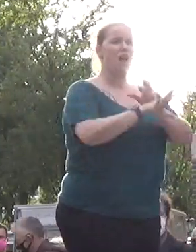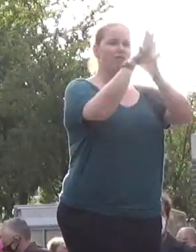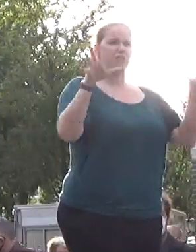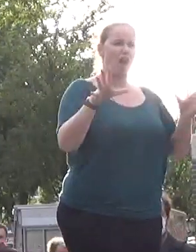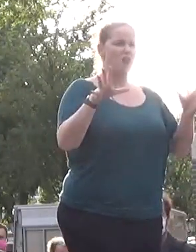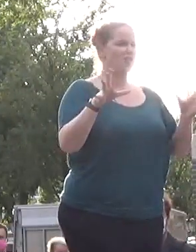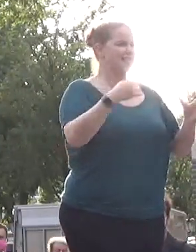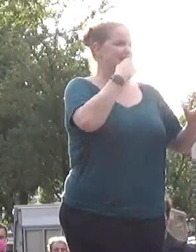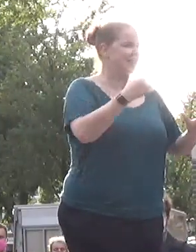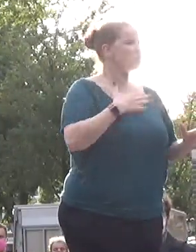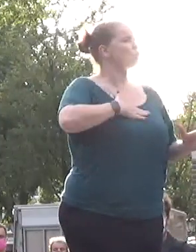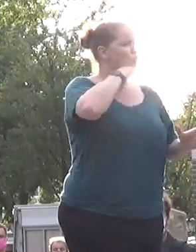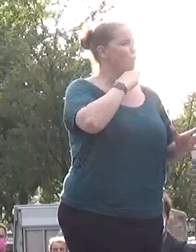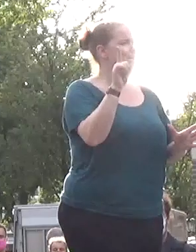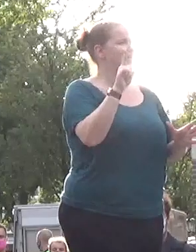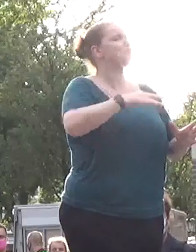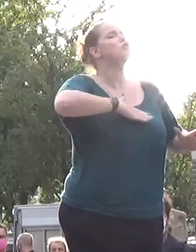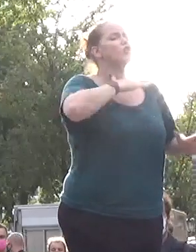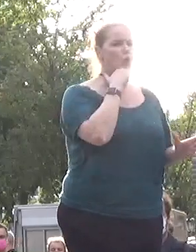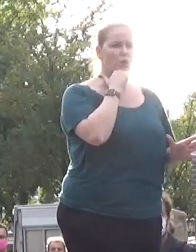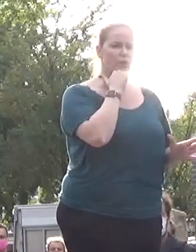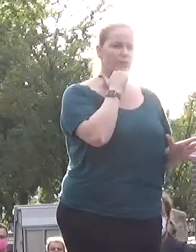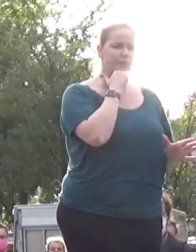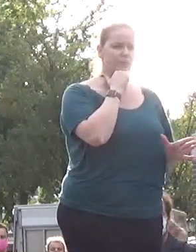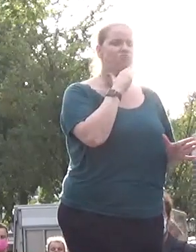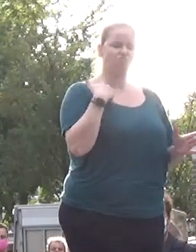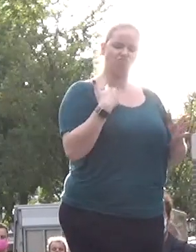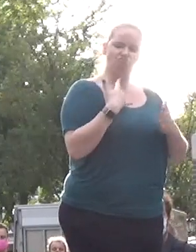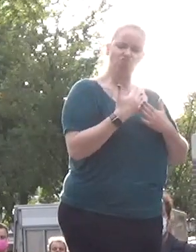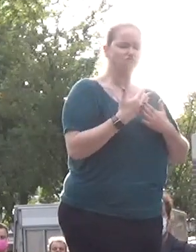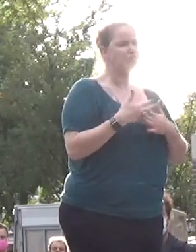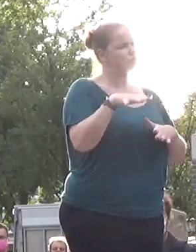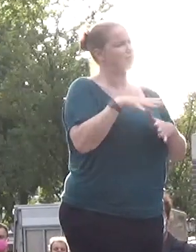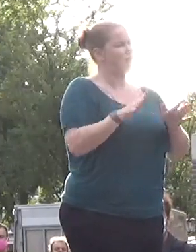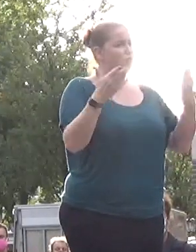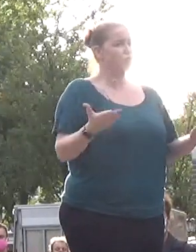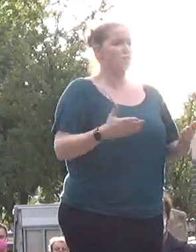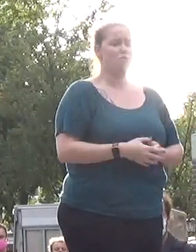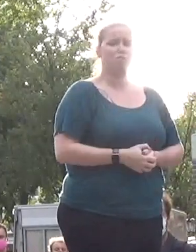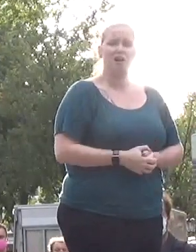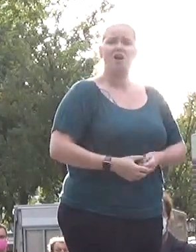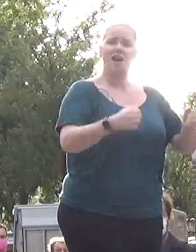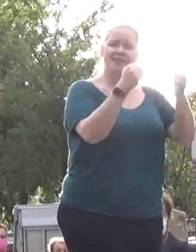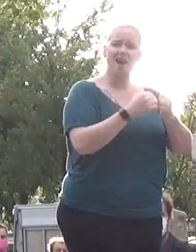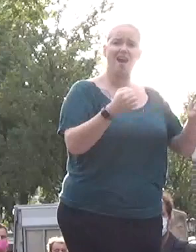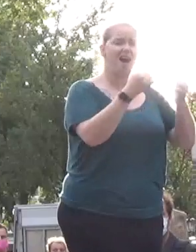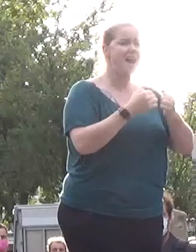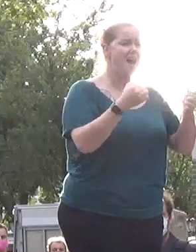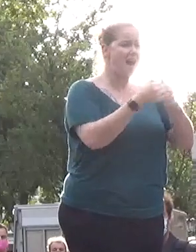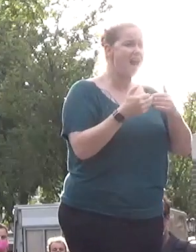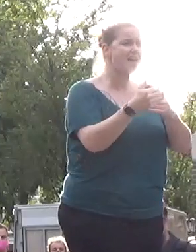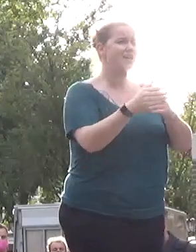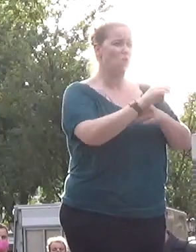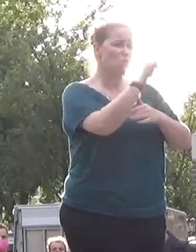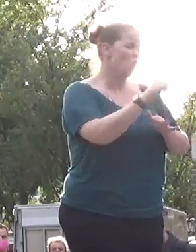te zeggen. Genoeg is genoeg. En dat was natuurlijk al een poosje het geval. Al jarenlang zien we hoe in delen van